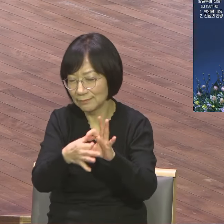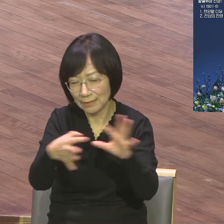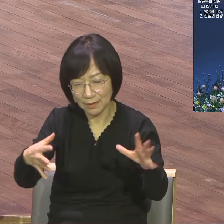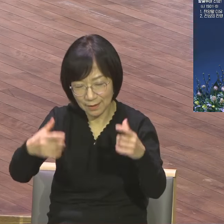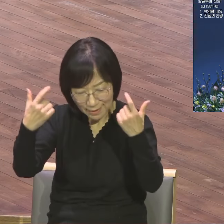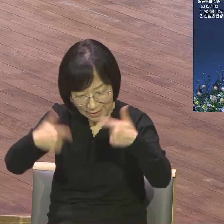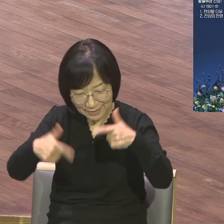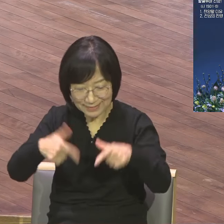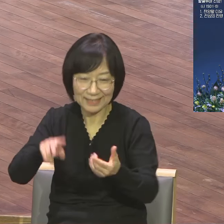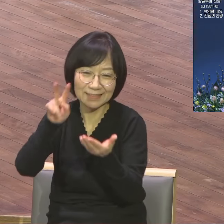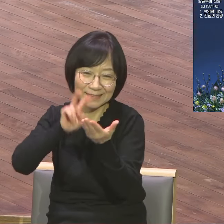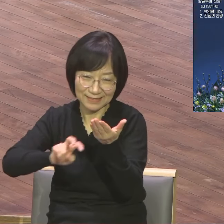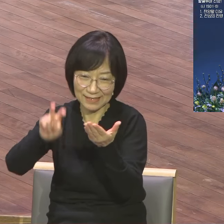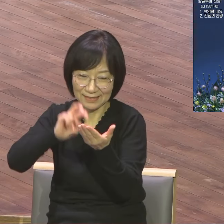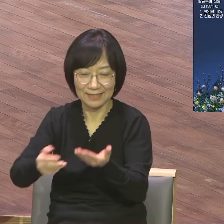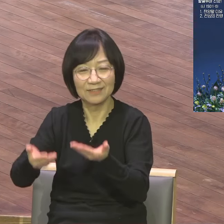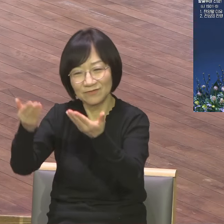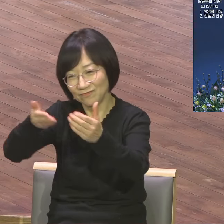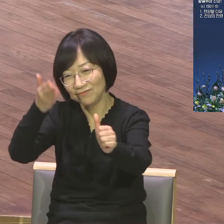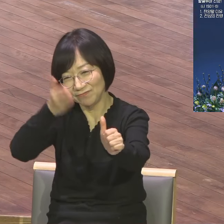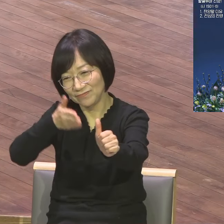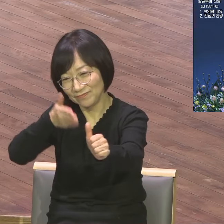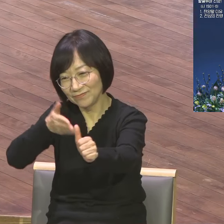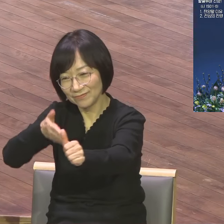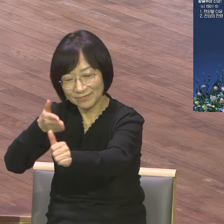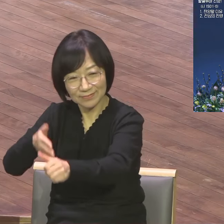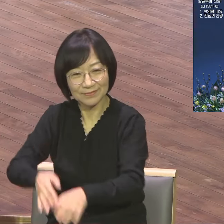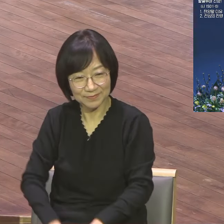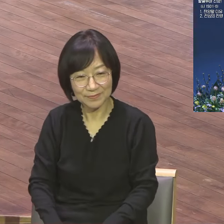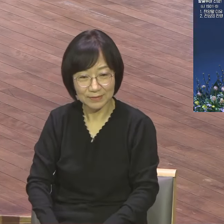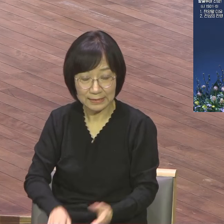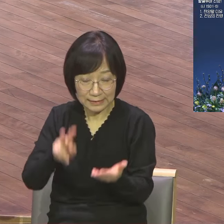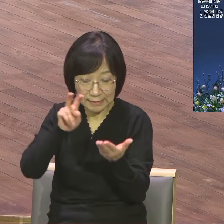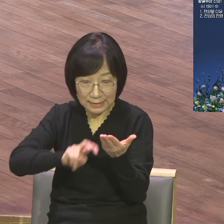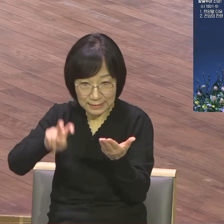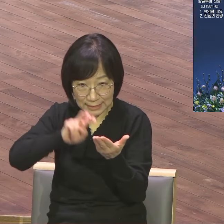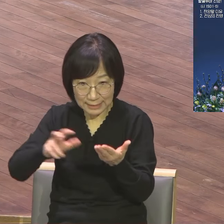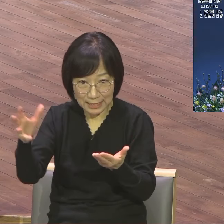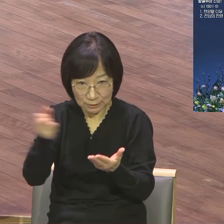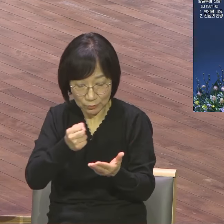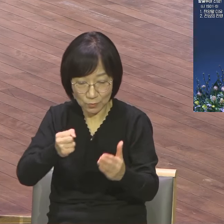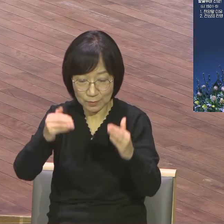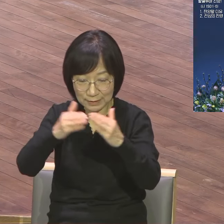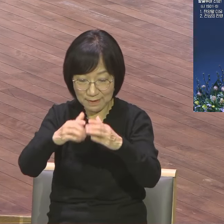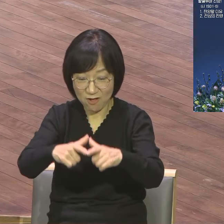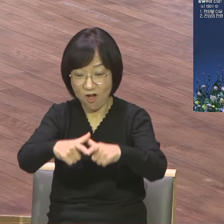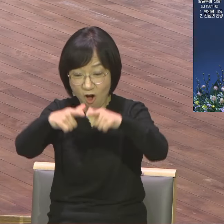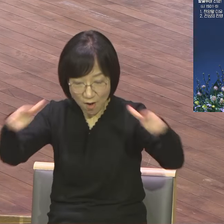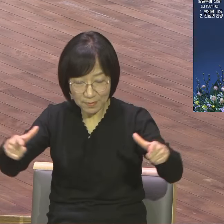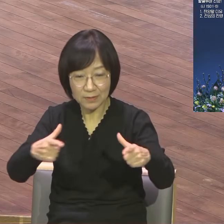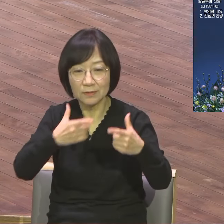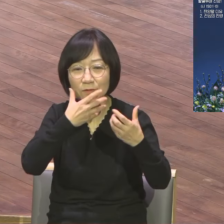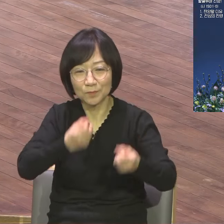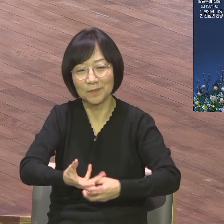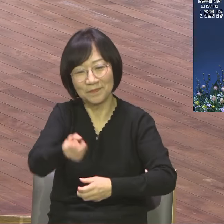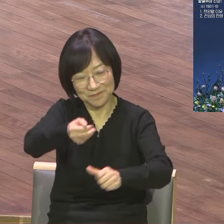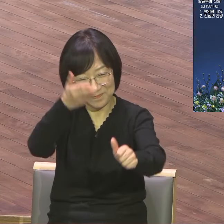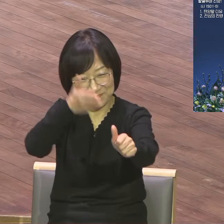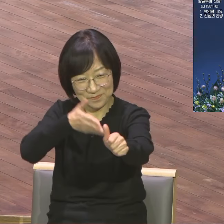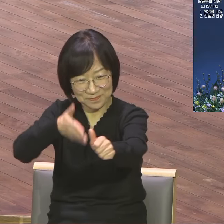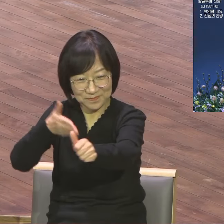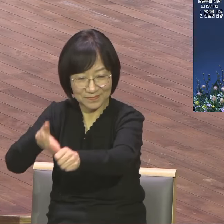현장에서 이제는 찬양을 통하여 장막터를 넓혀가는 증거의 길을 제물로 축복합니다.